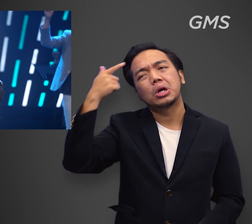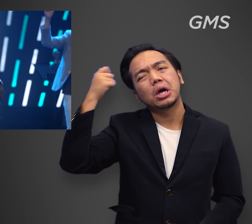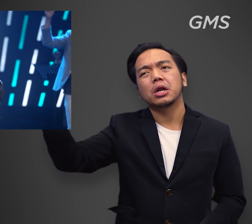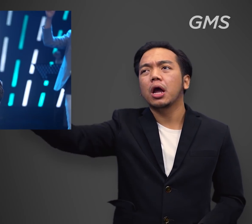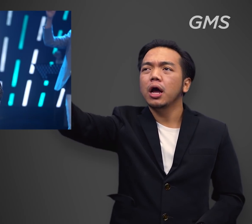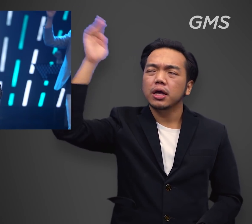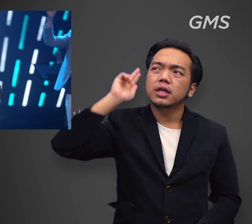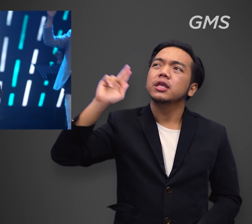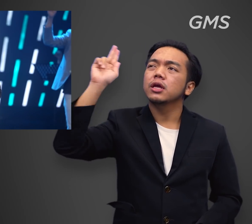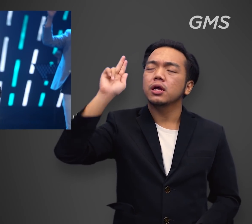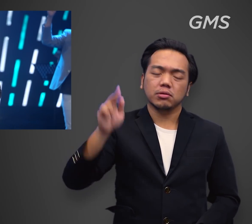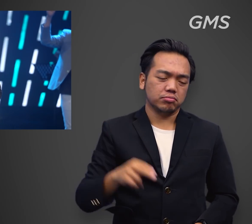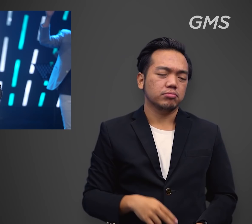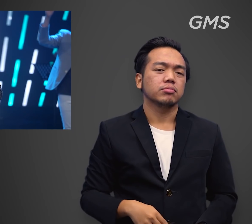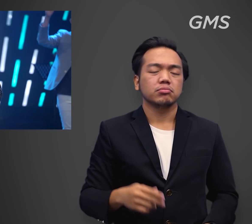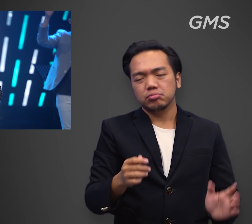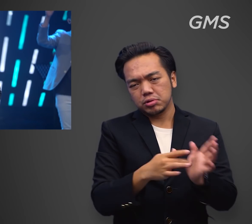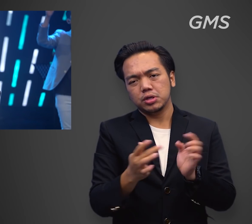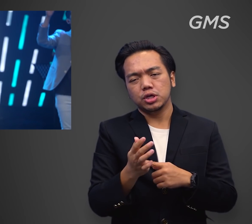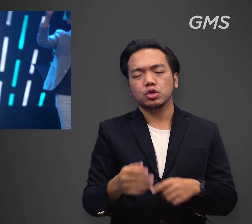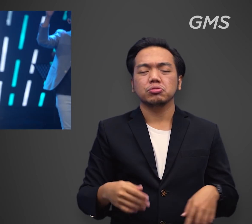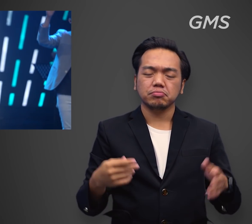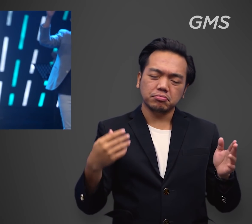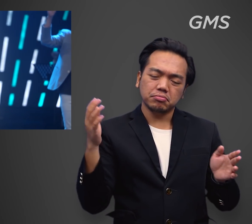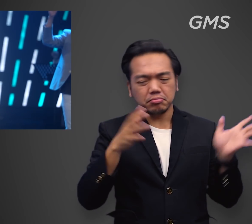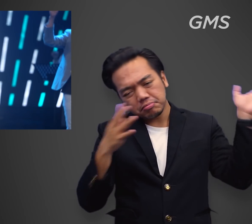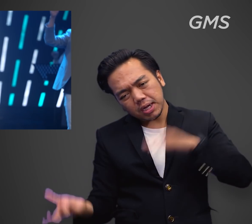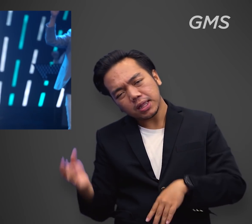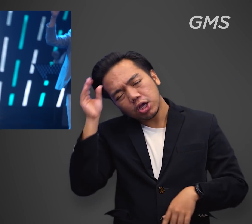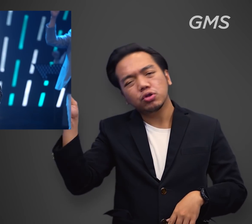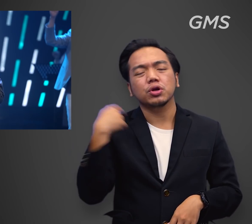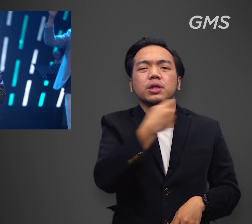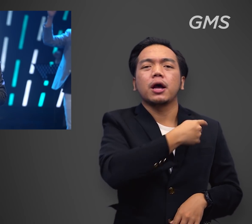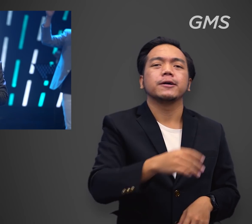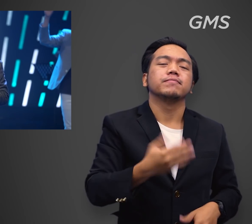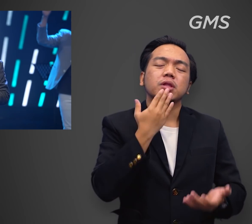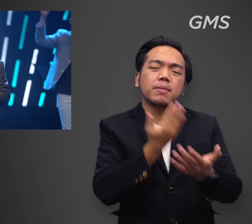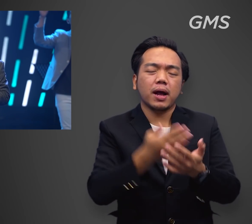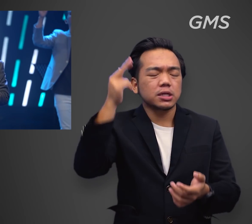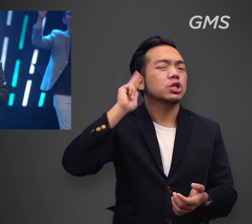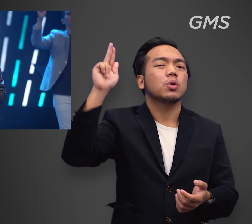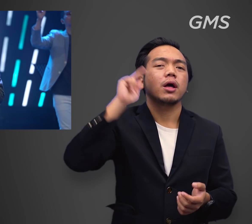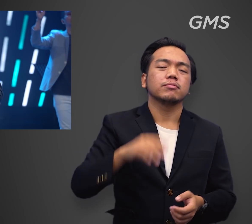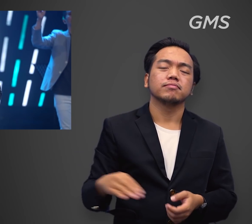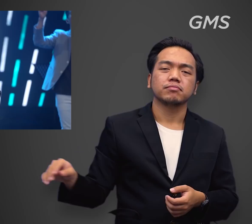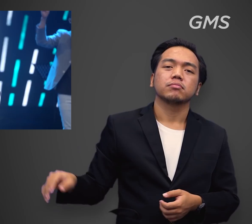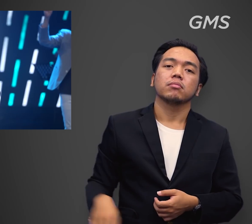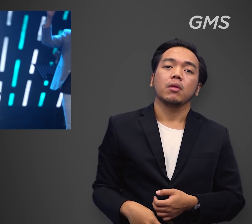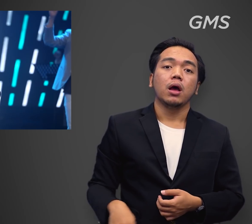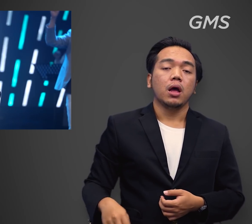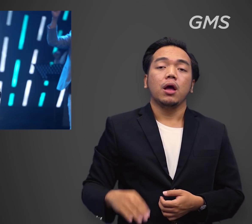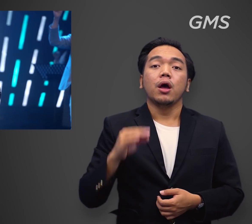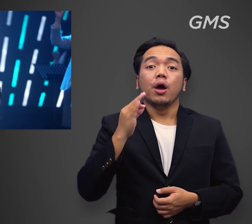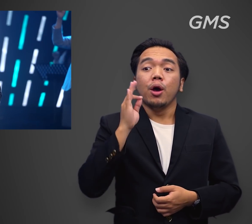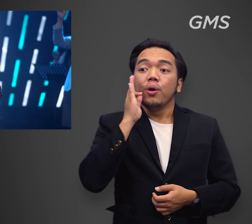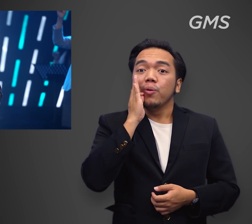karena pengorbanannya yang begitu ajaib. Terima kasih Tuhan. Terima kasih Tuhan. Dan dengarkan firman Tuhan yang